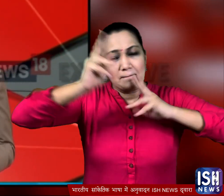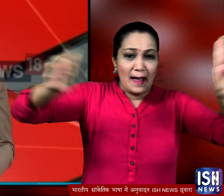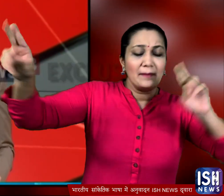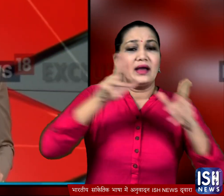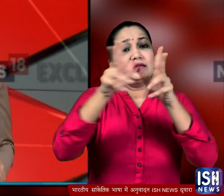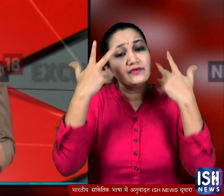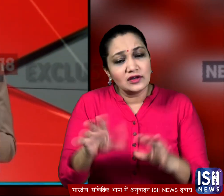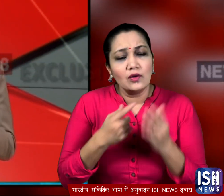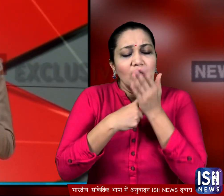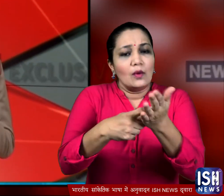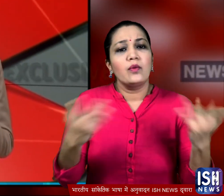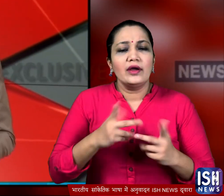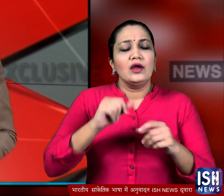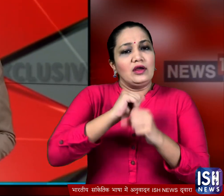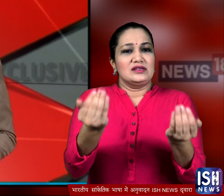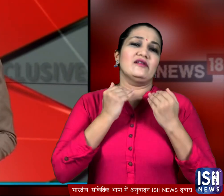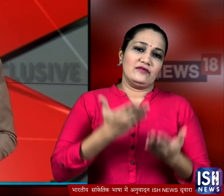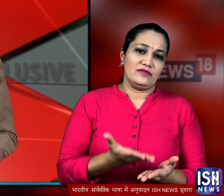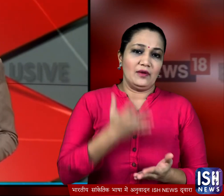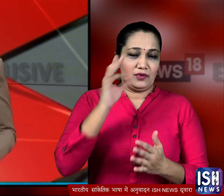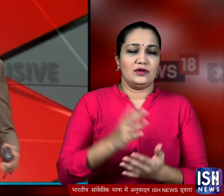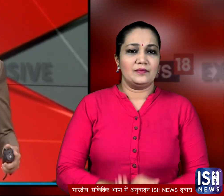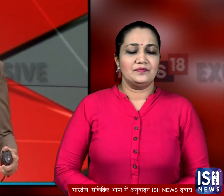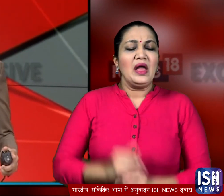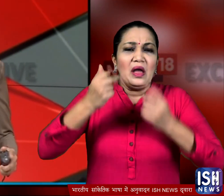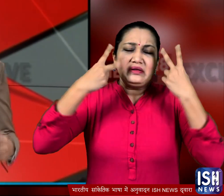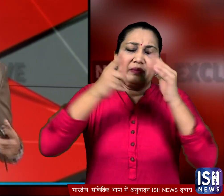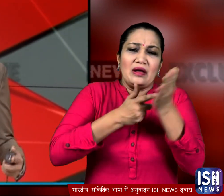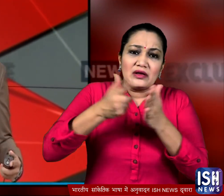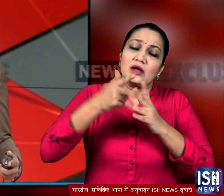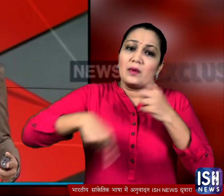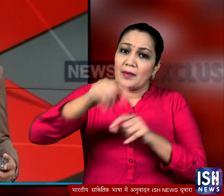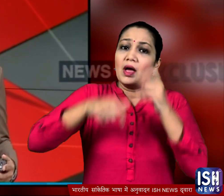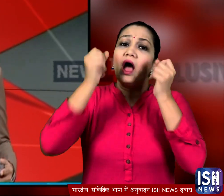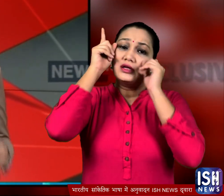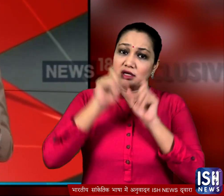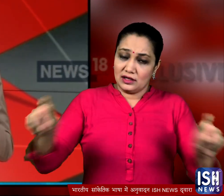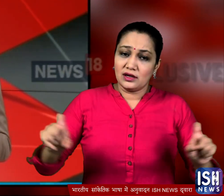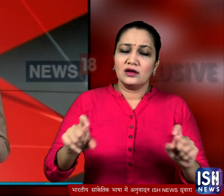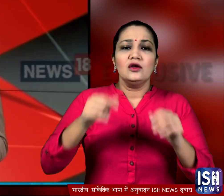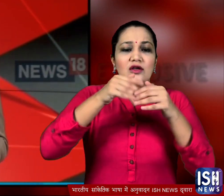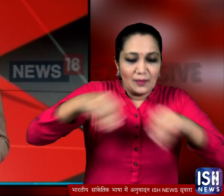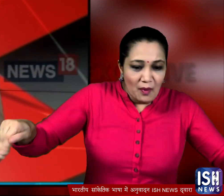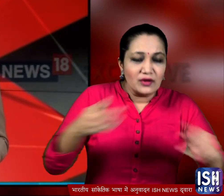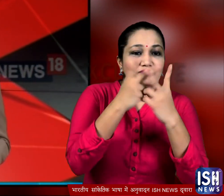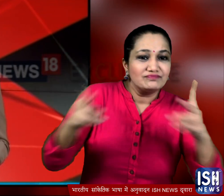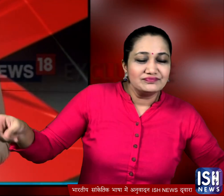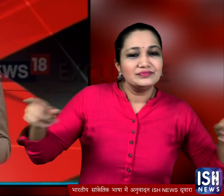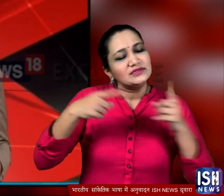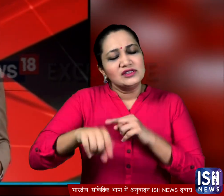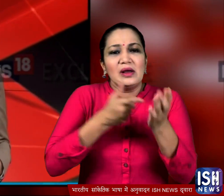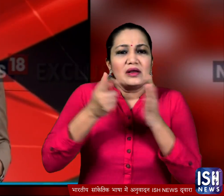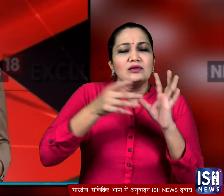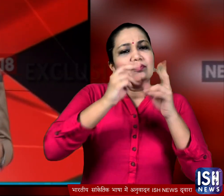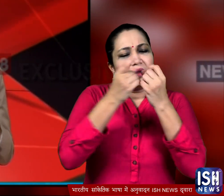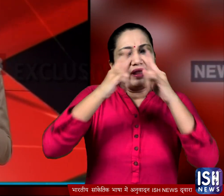यह अपील इसलिए की है ताकि किसान सुरक्षित रह पाए। शायद बड़ी संख्या में किसान भी इस बात को समझ रहे हैं, इसीलिए सीमाओं पर लगे किसानों के